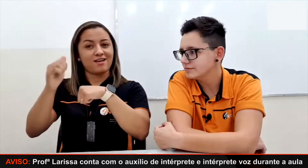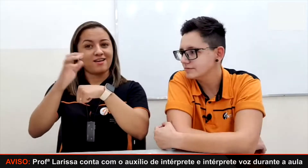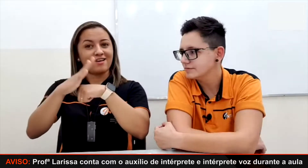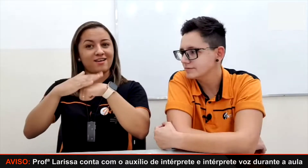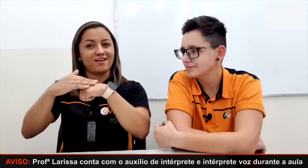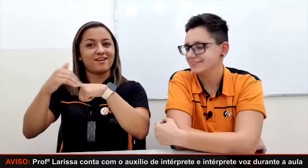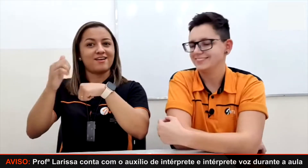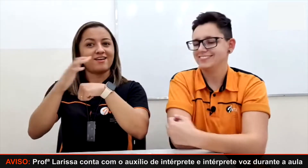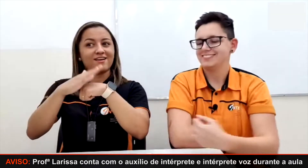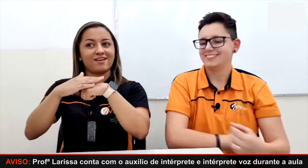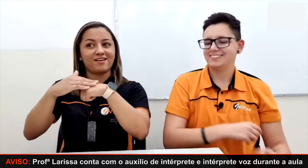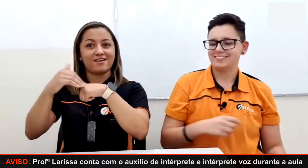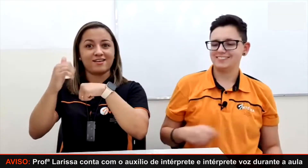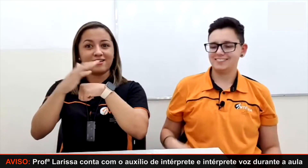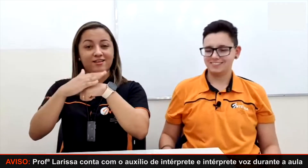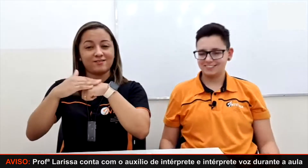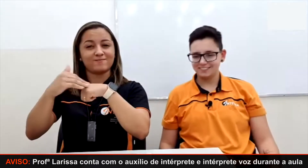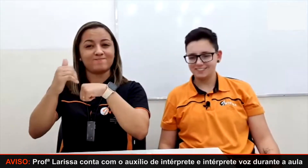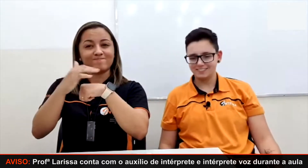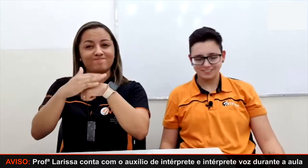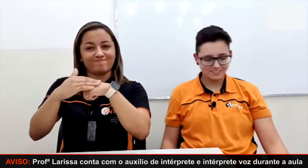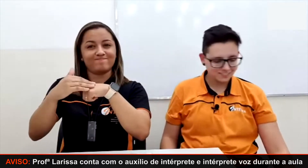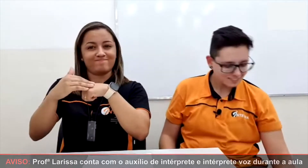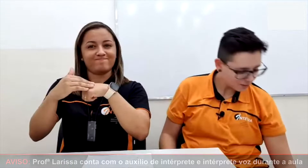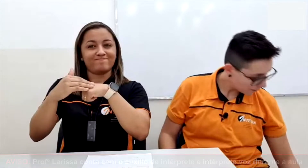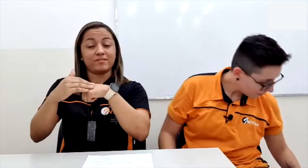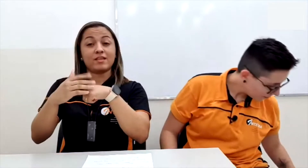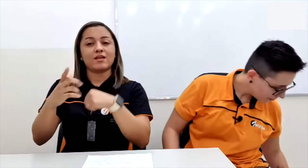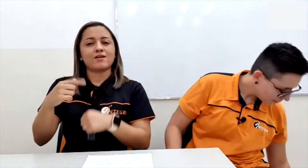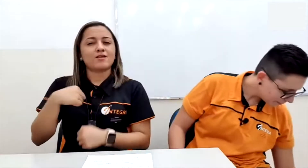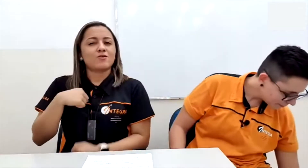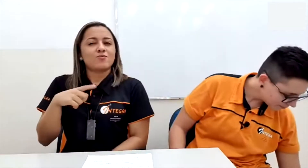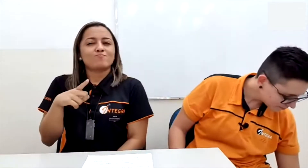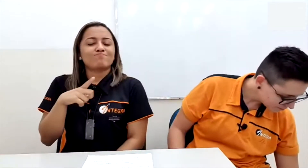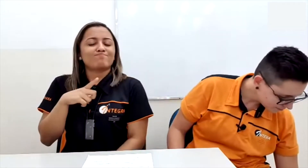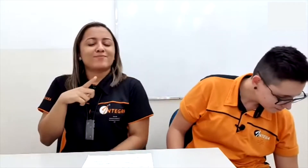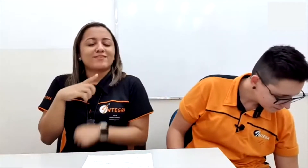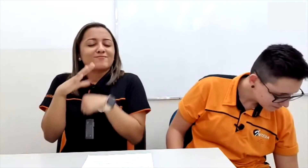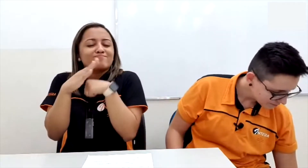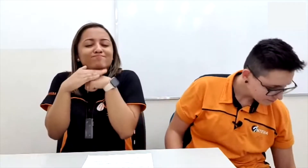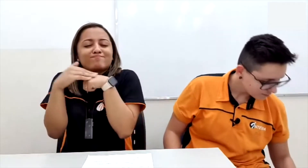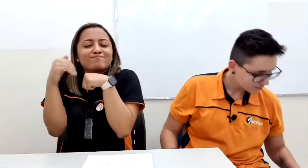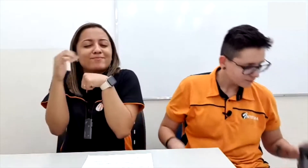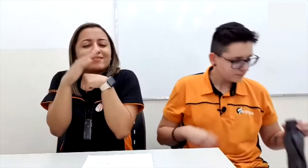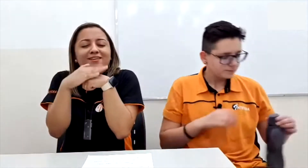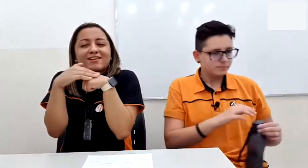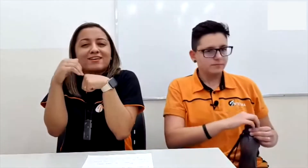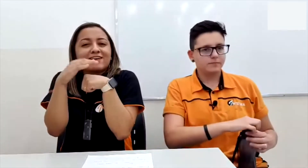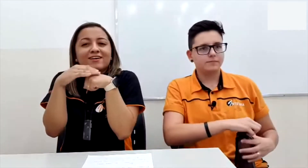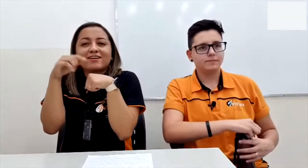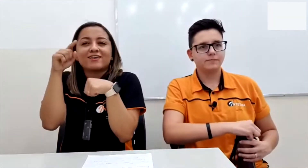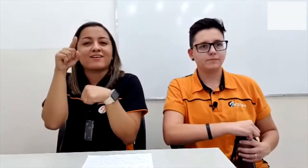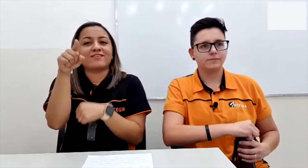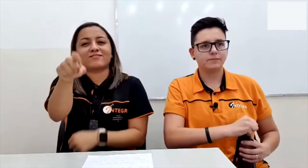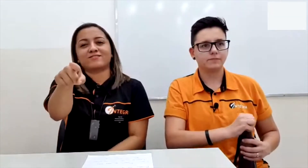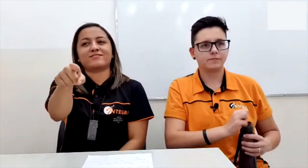Então, olha só o sinal. Carinho. Eu tenho